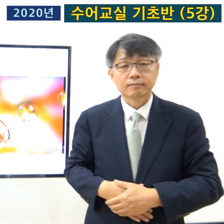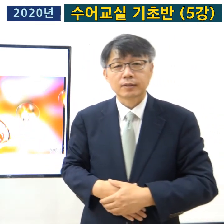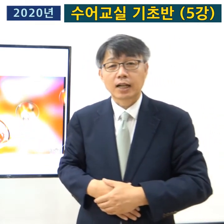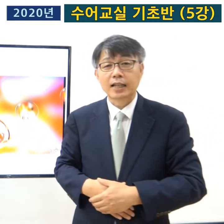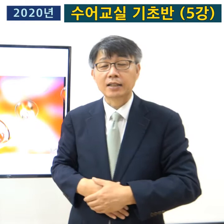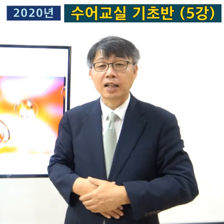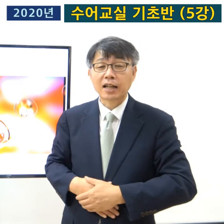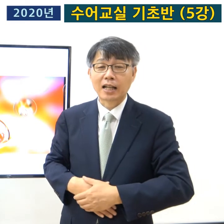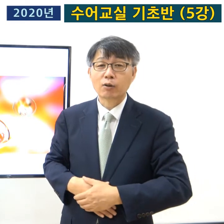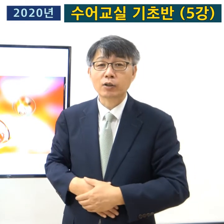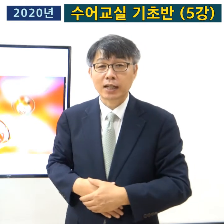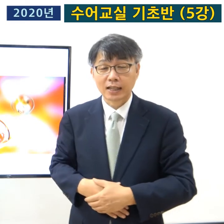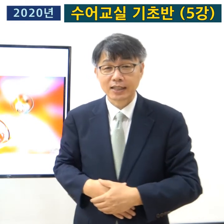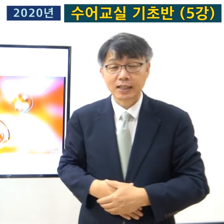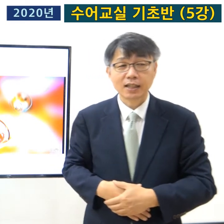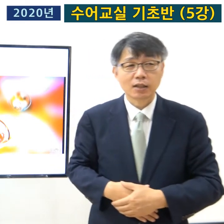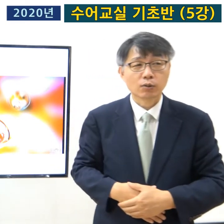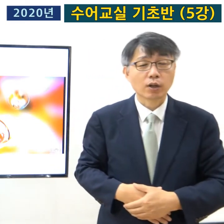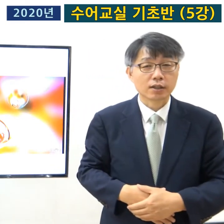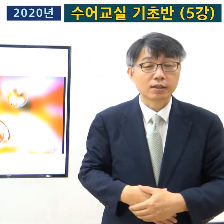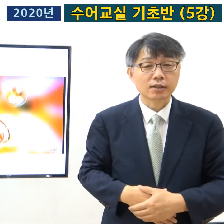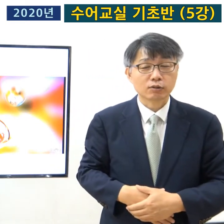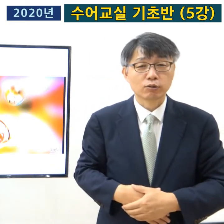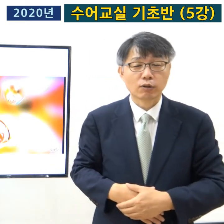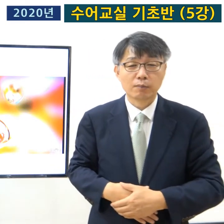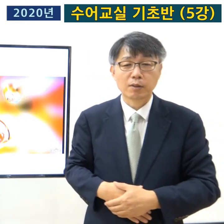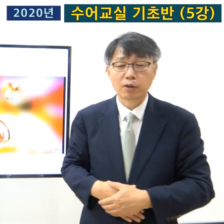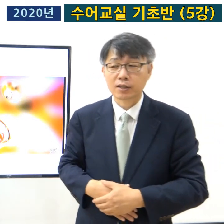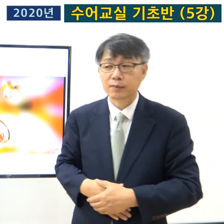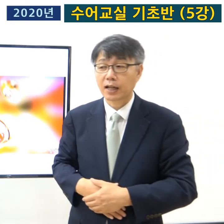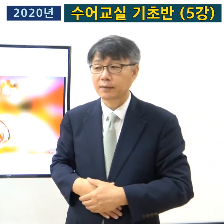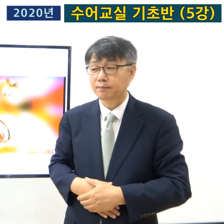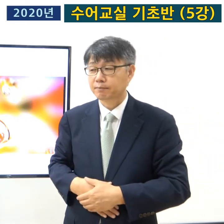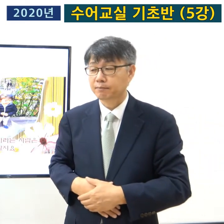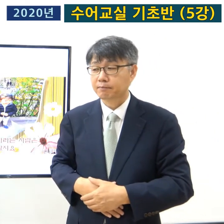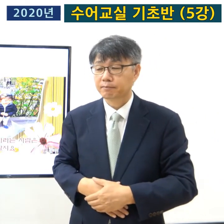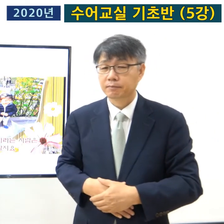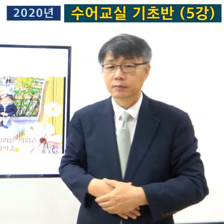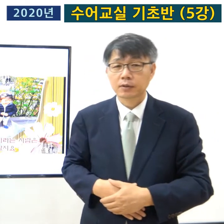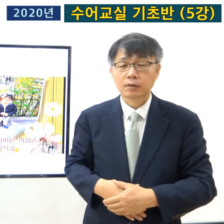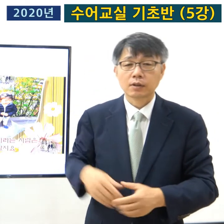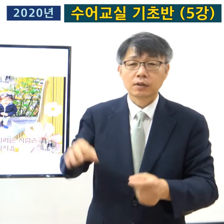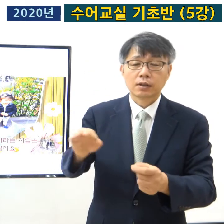제가 단어 안 하고 그냥 같이 노래를 수호로 한번 해보겠습니다. 영원한